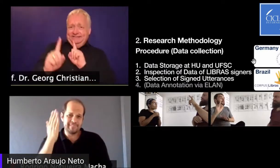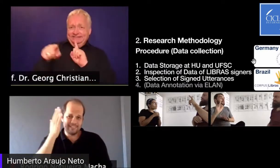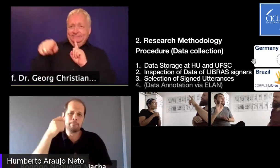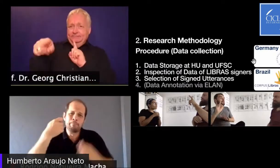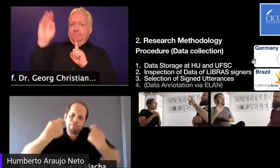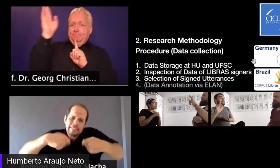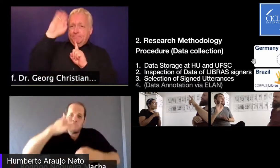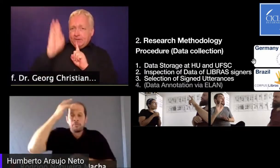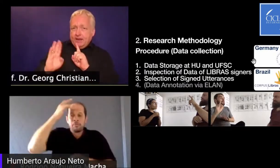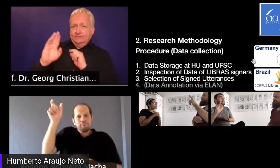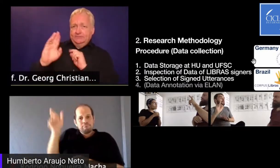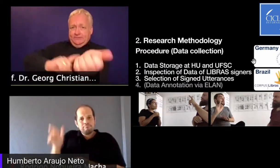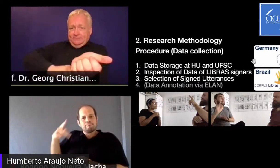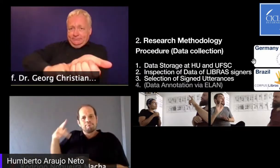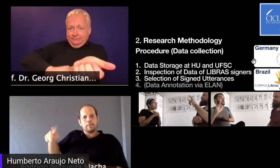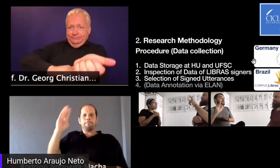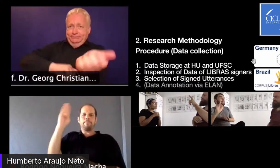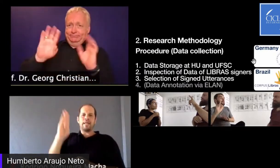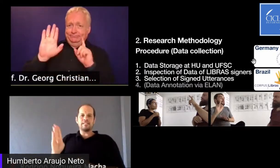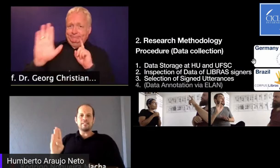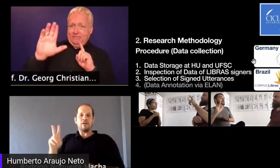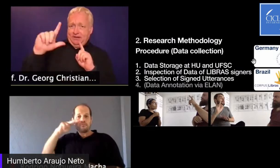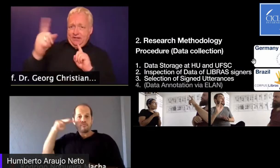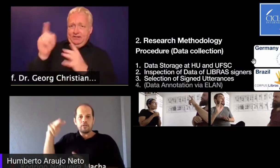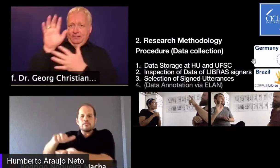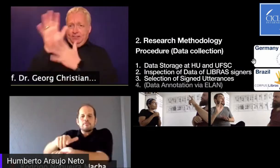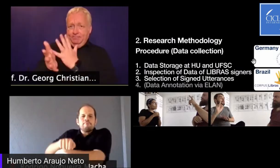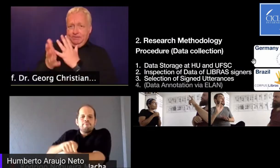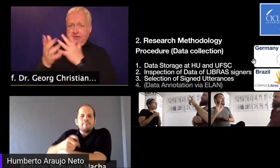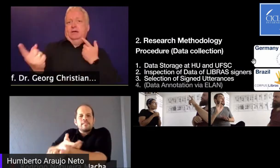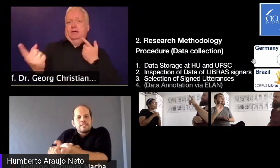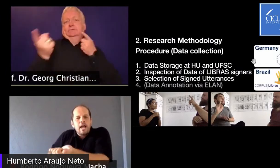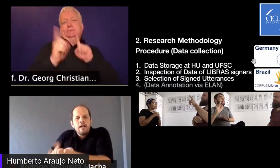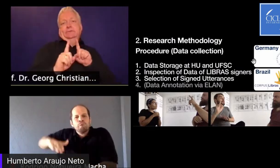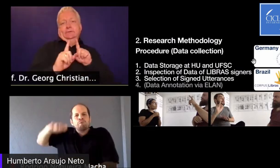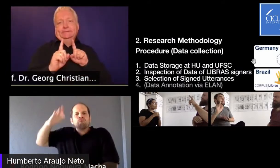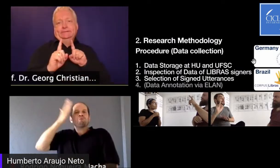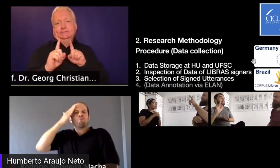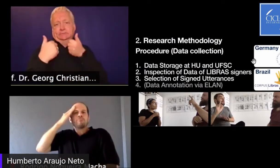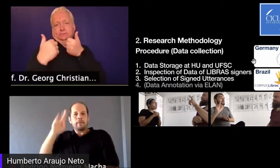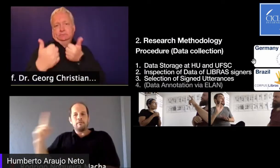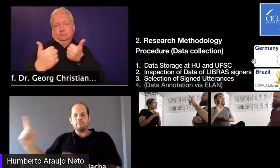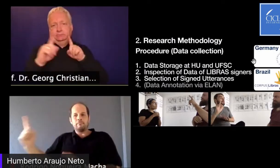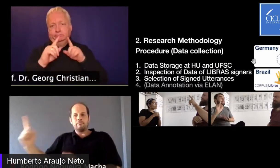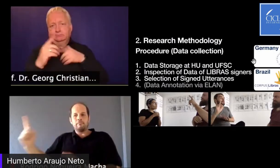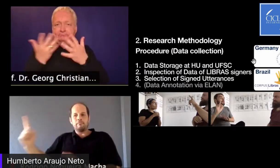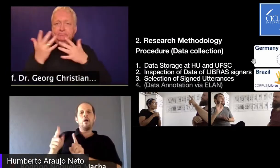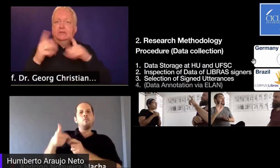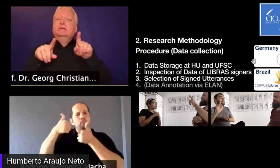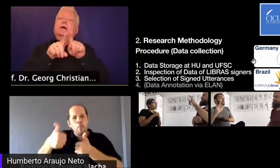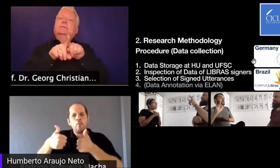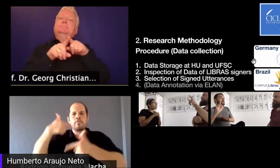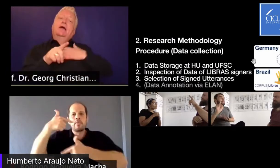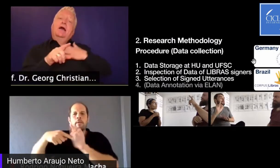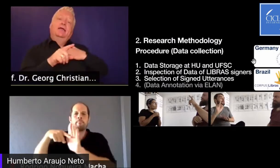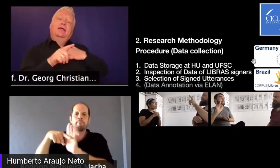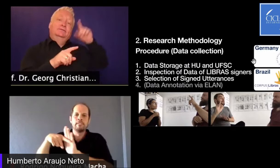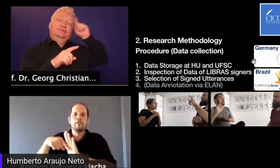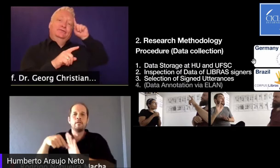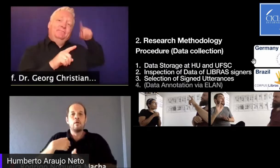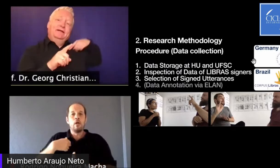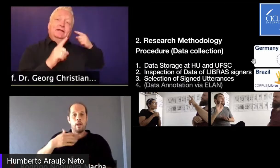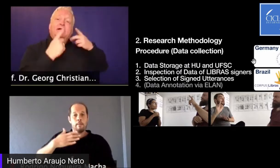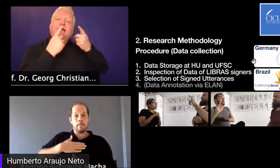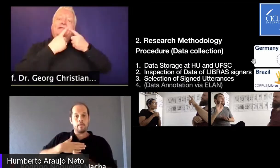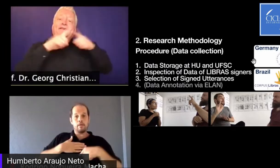Além disso, eu não sei Libras, eu não sou fluente, então precisava de pessoas falantes dessa língua para poder compartilhar e